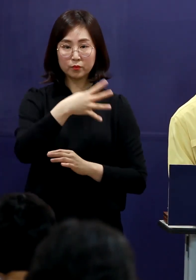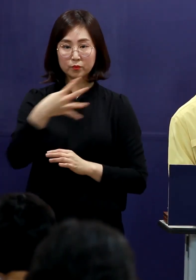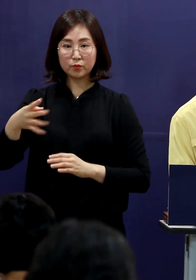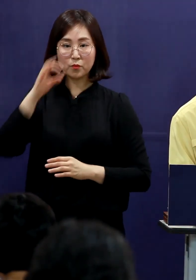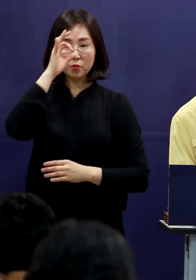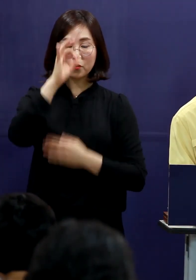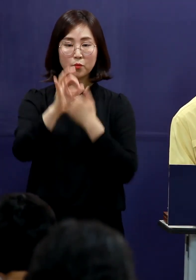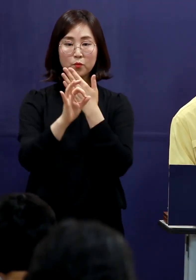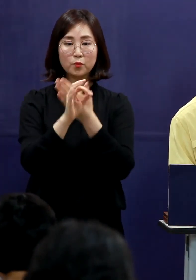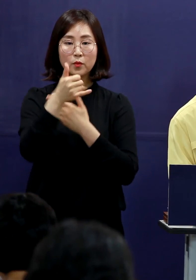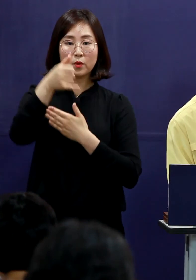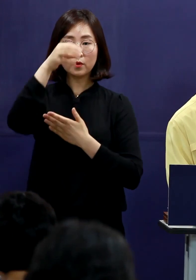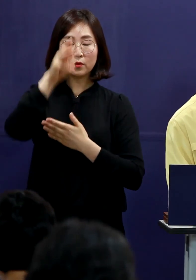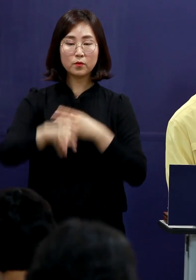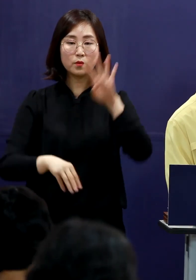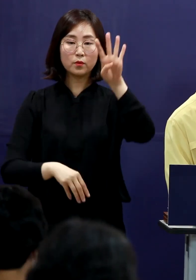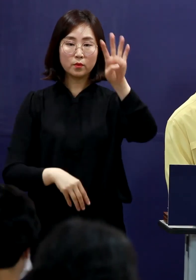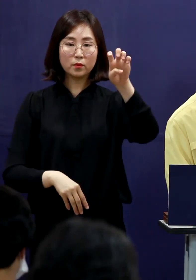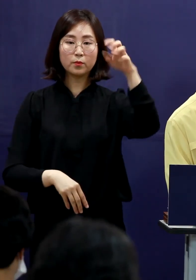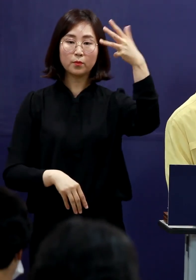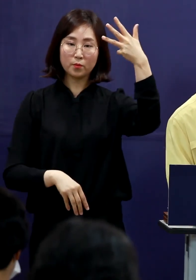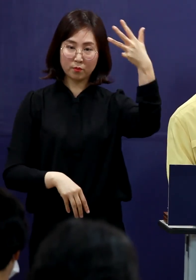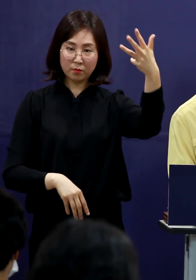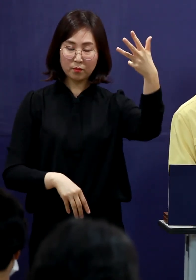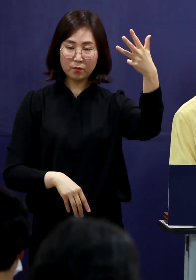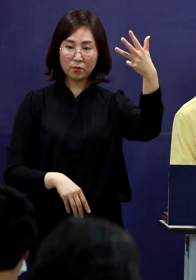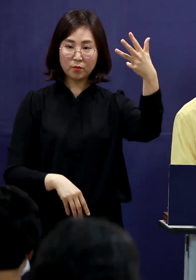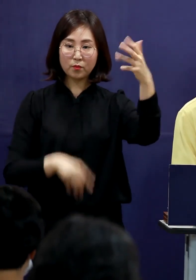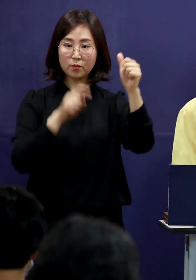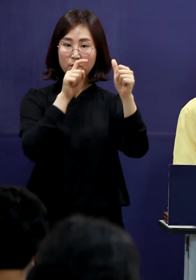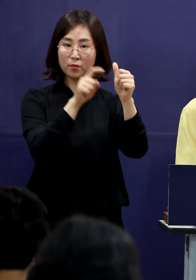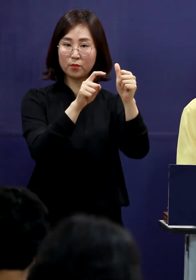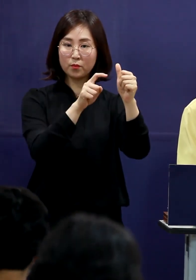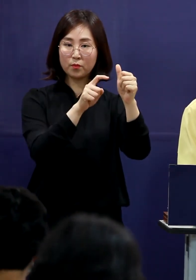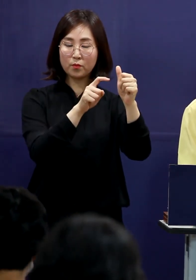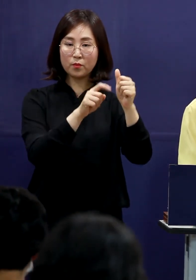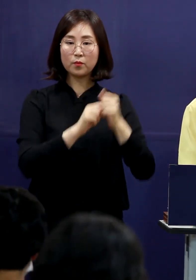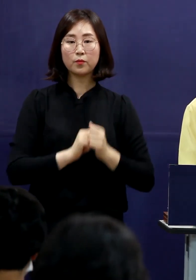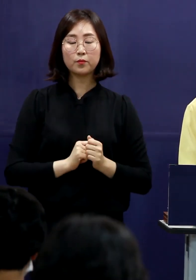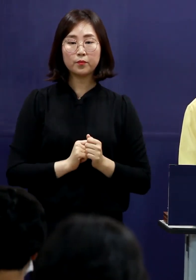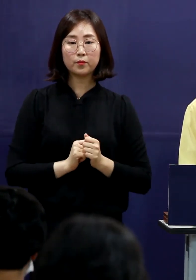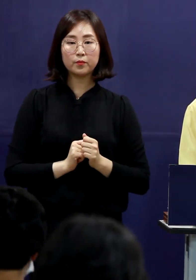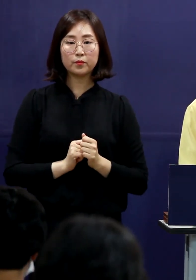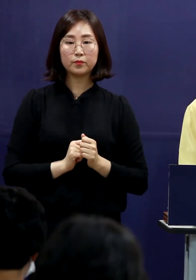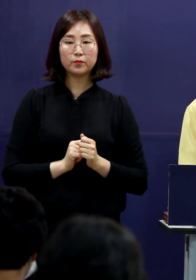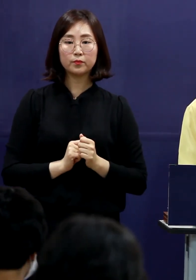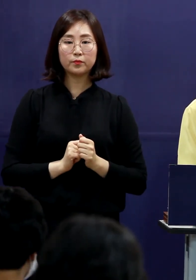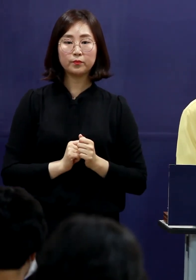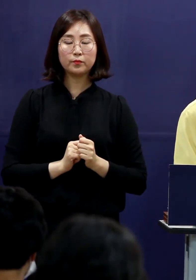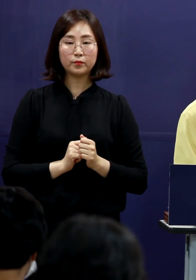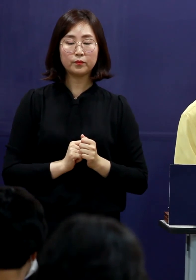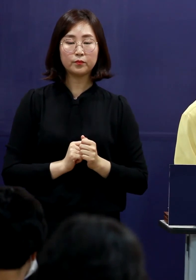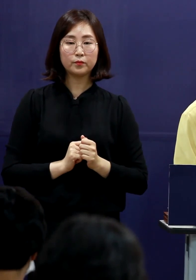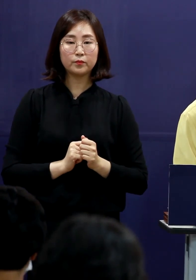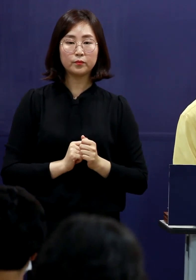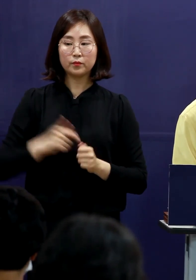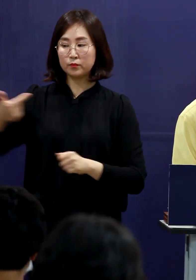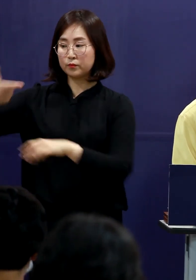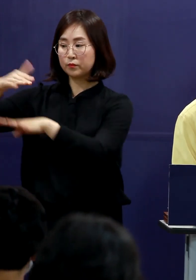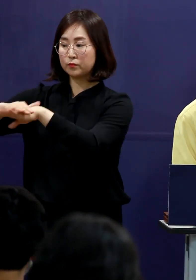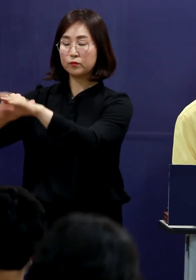48번 이렇게 이것 때문에 55번, 대전 55번 확진자 예, 그러니까